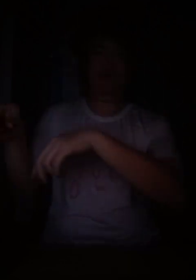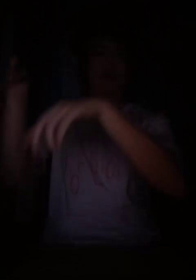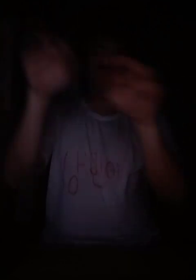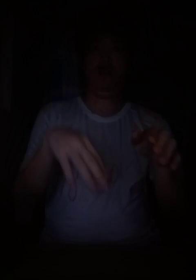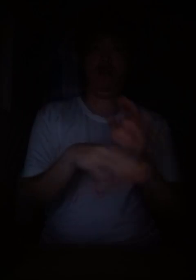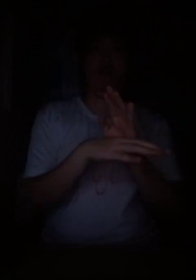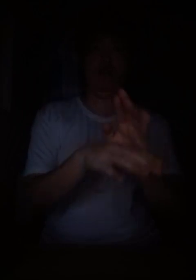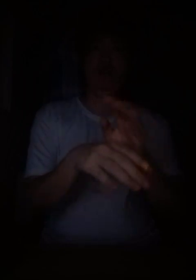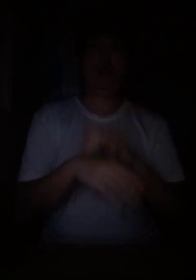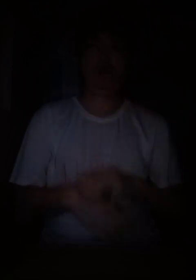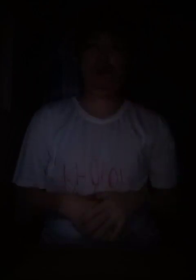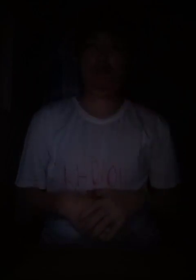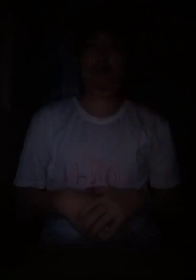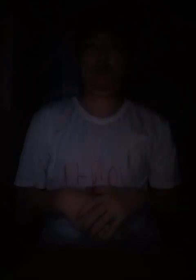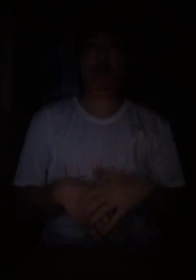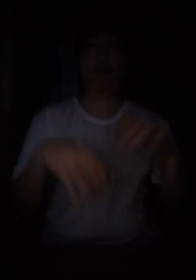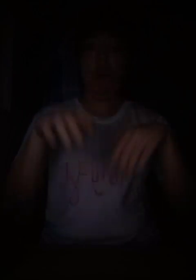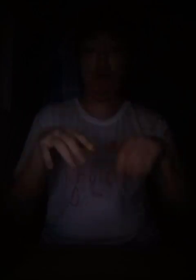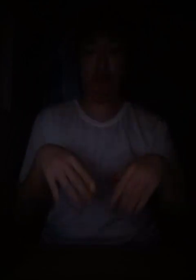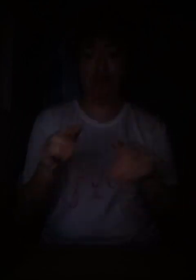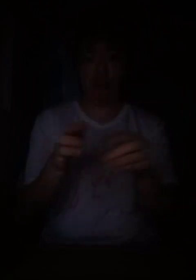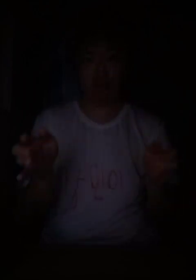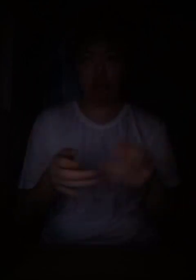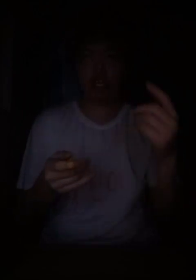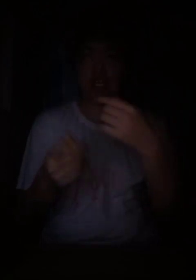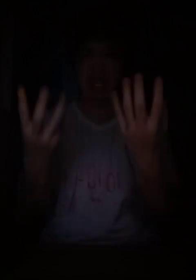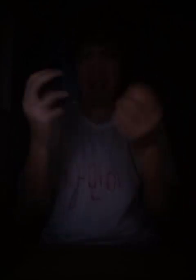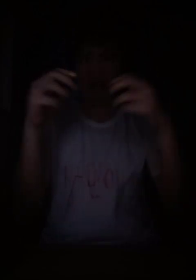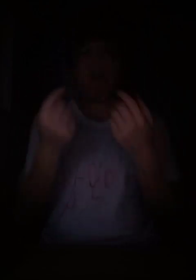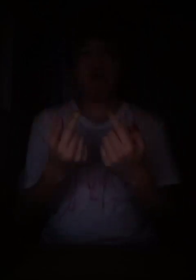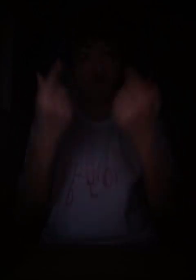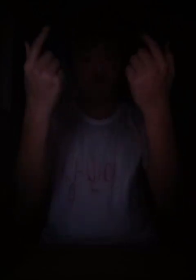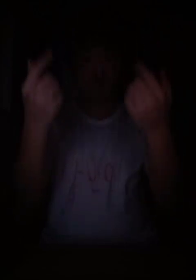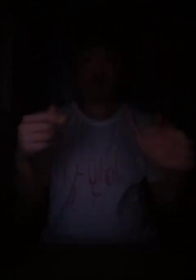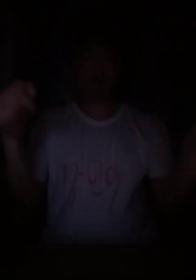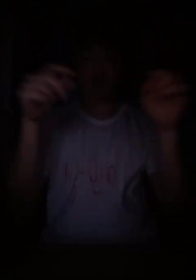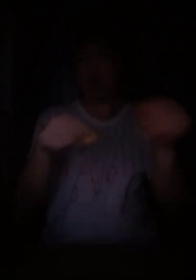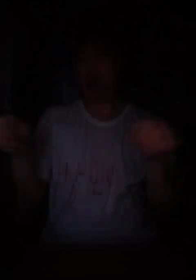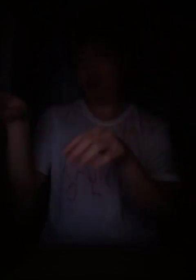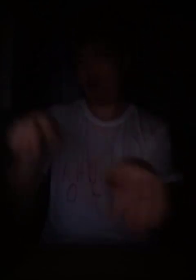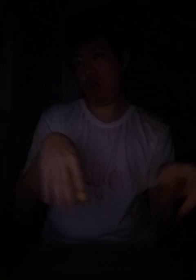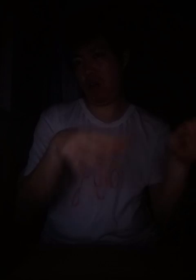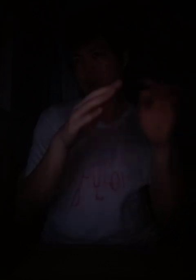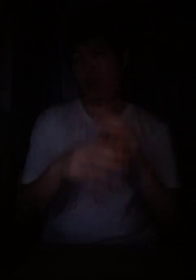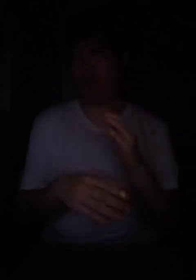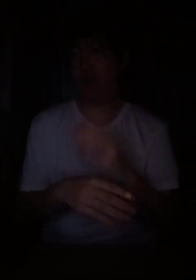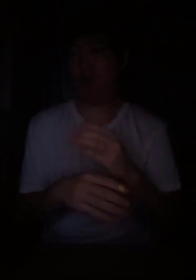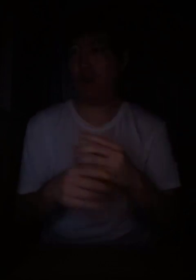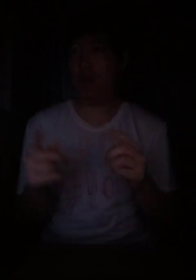넘겼습니다. 남서쪽에서 유입된 많은 양의 수증기가 충청 일대에서 응축된 게 원인으로